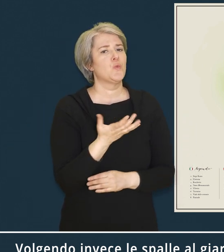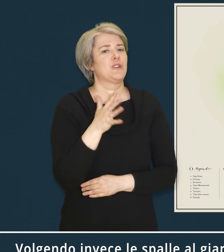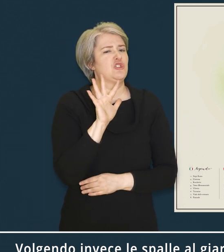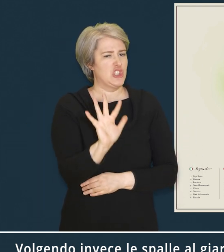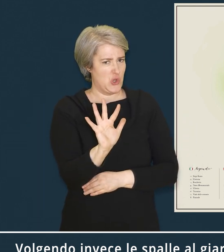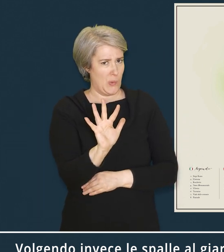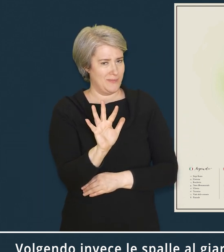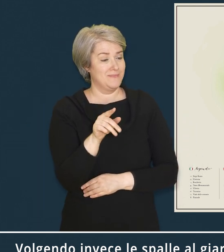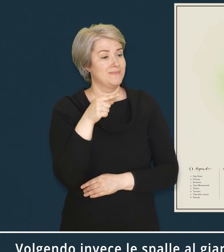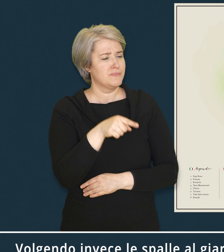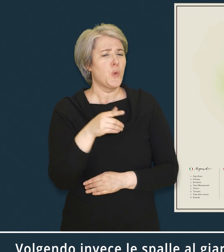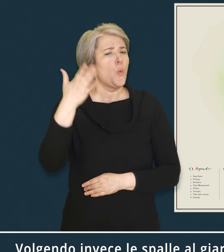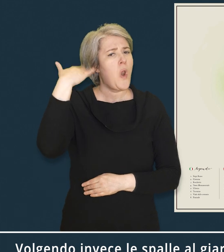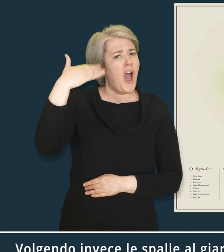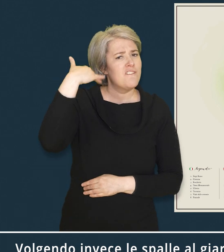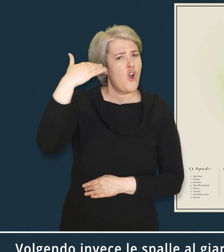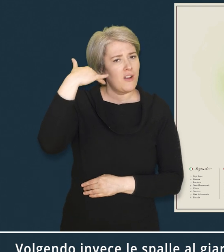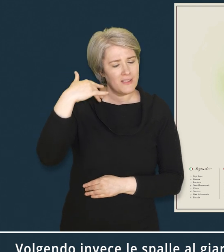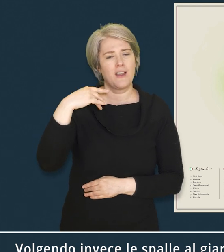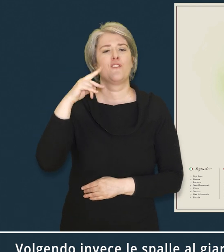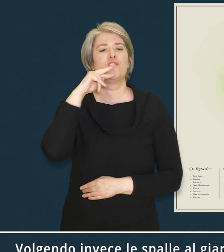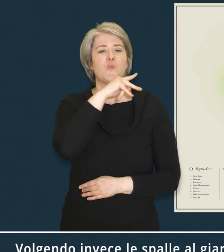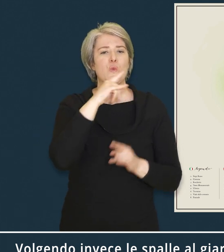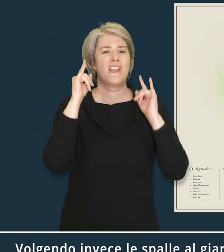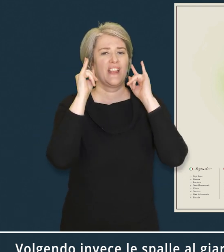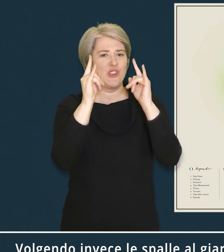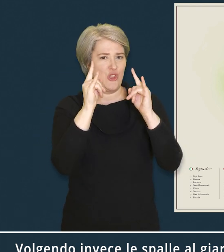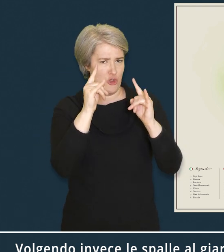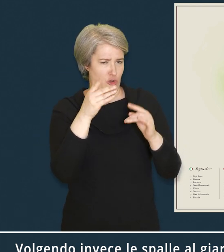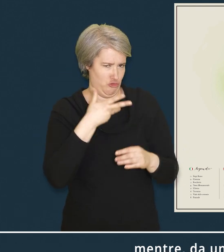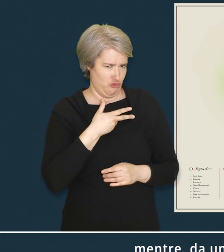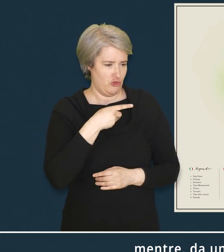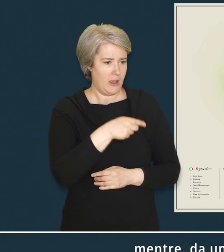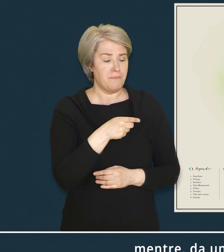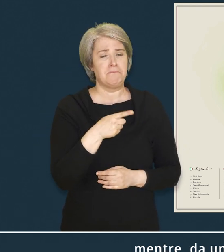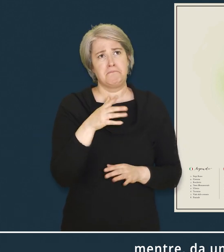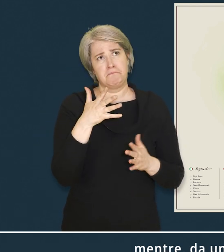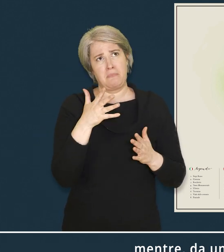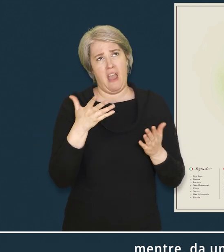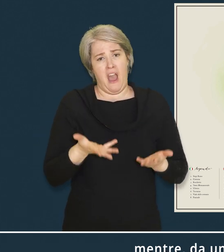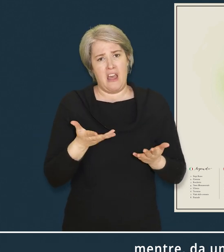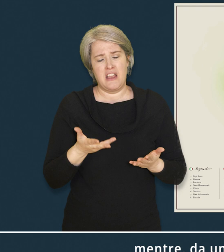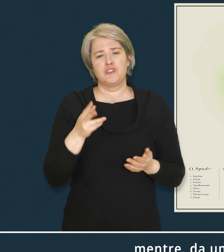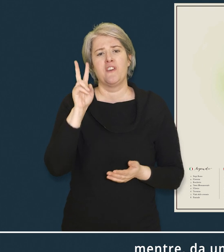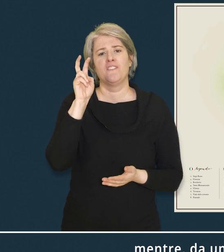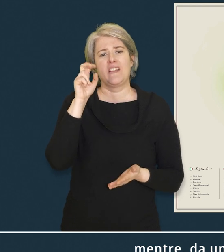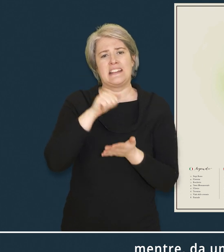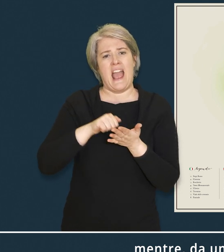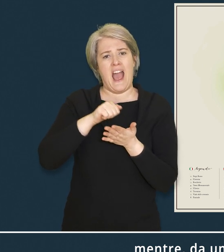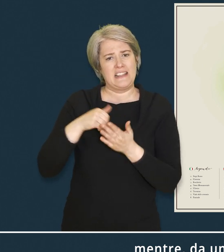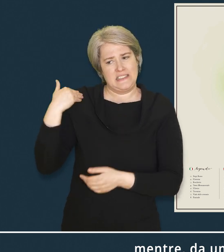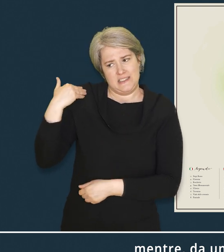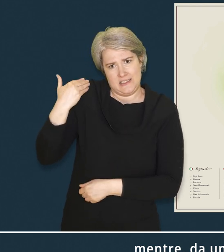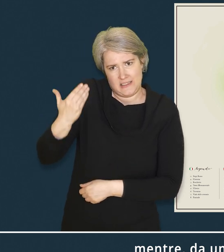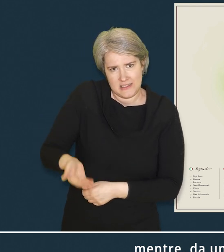5, che ospitava anticamente il frutteto, mentre da una ventina d'anni è